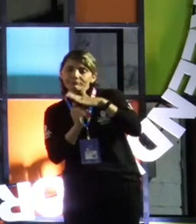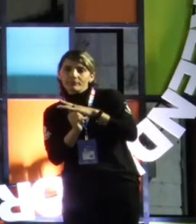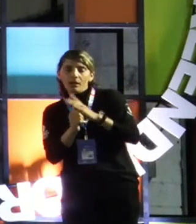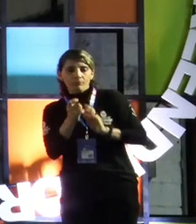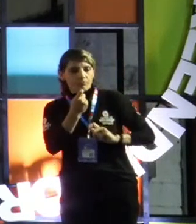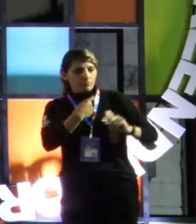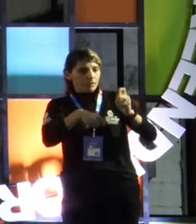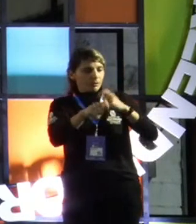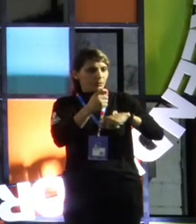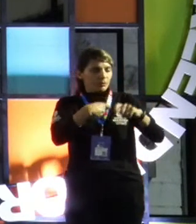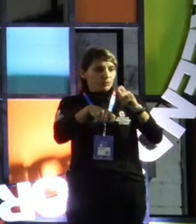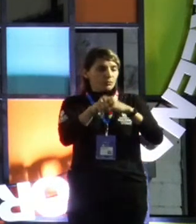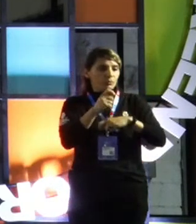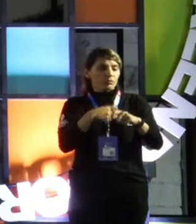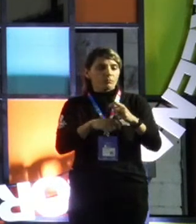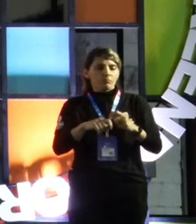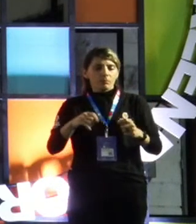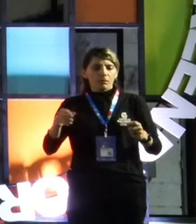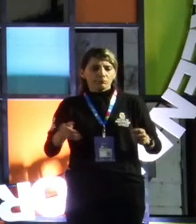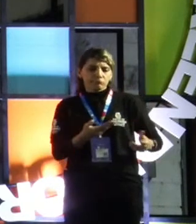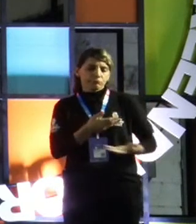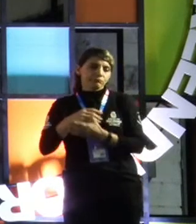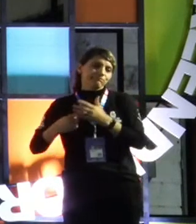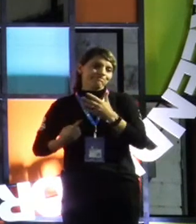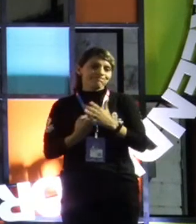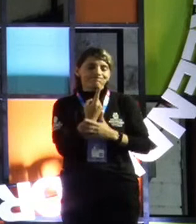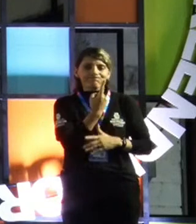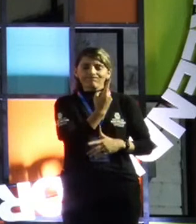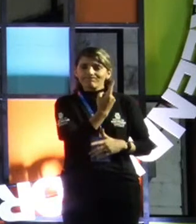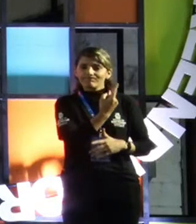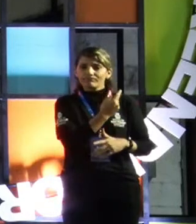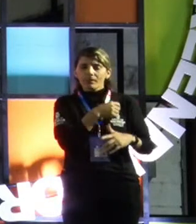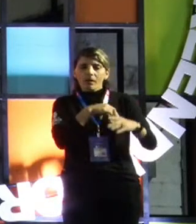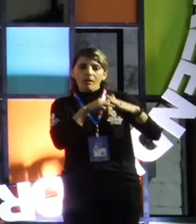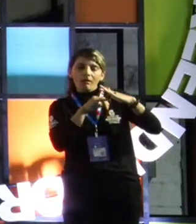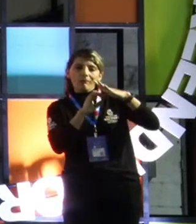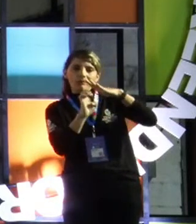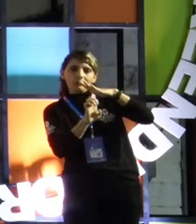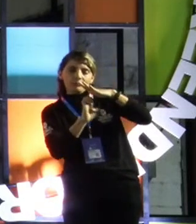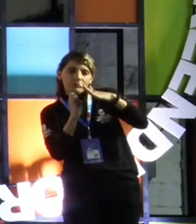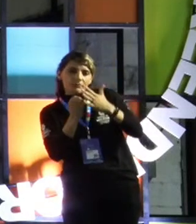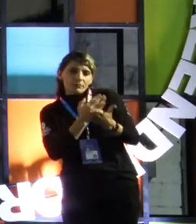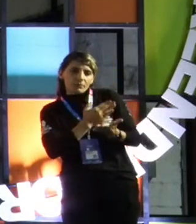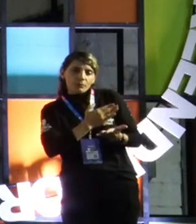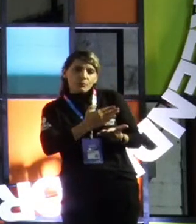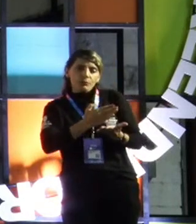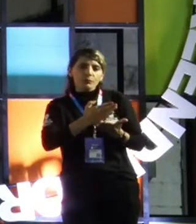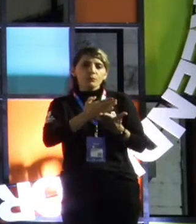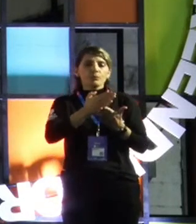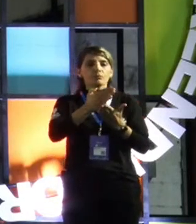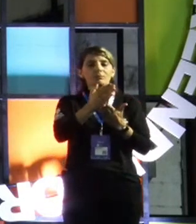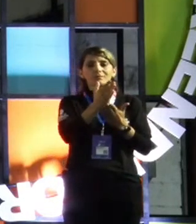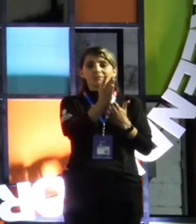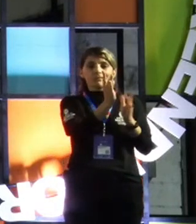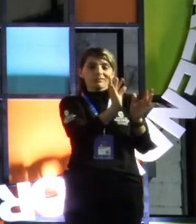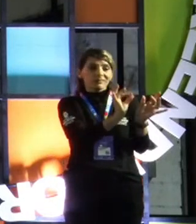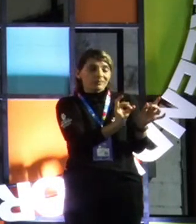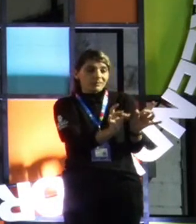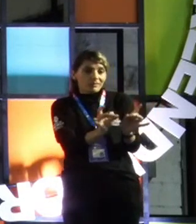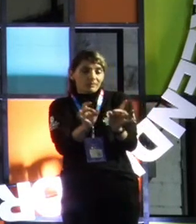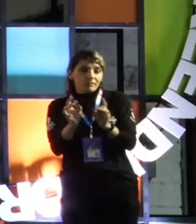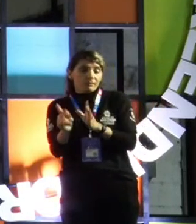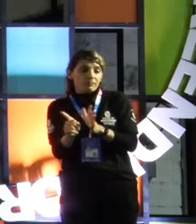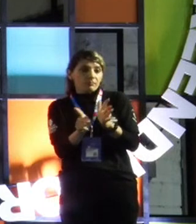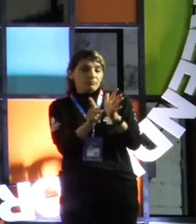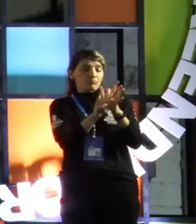criativa. Tem empresa que nunca monetizou, influenciador, que vai começar a monetizar. O próprio Twitter anunciou que vai começar a monetizar